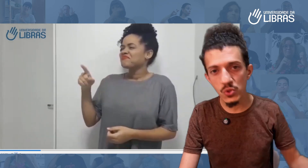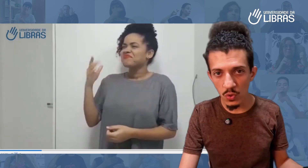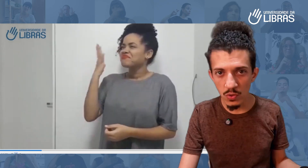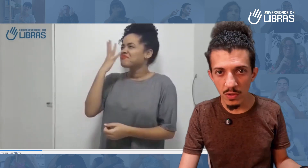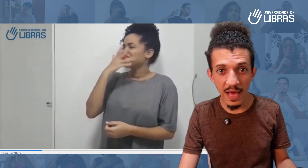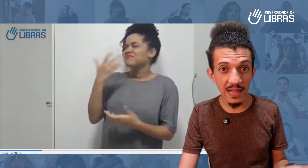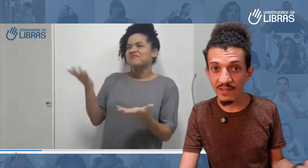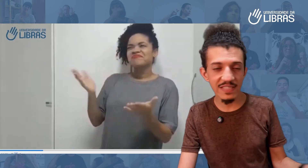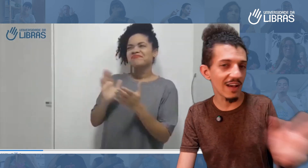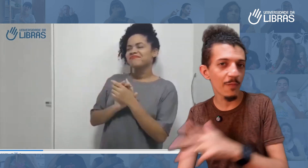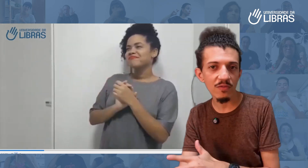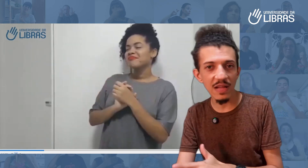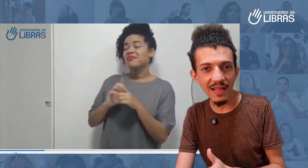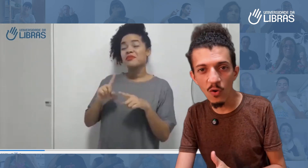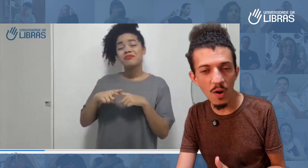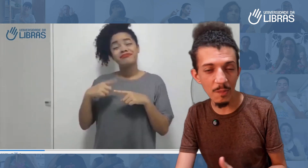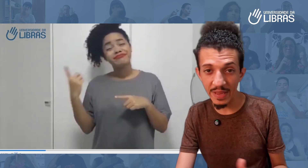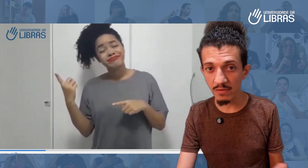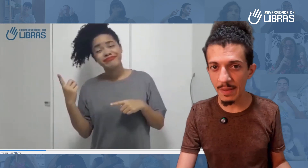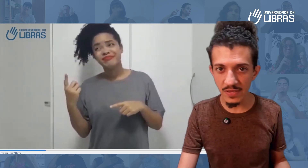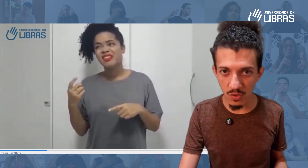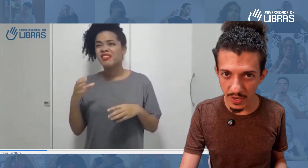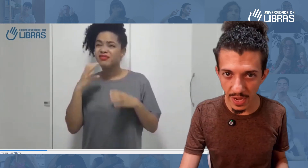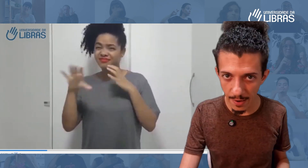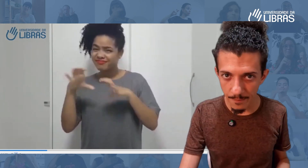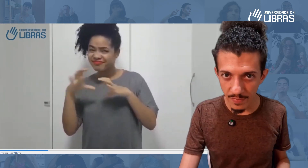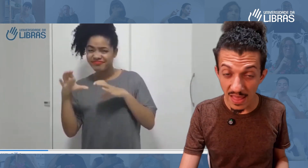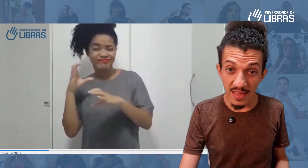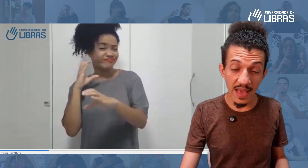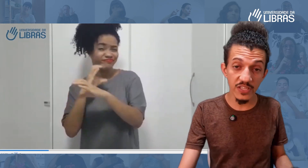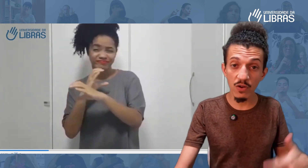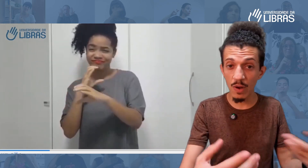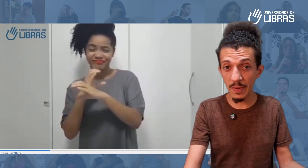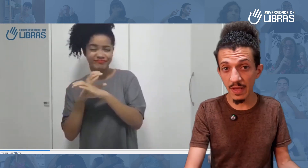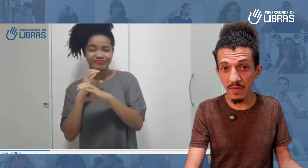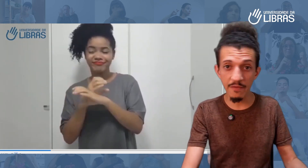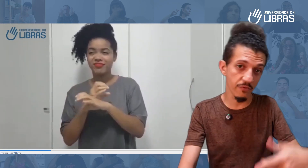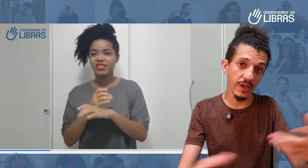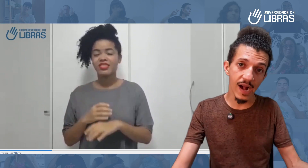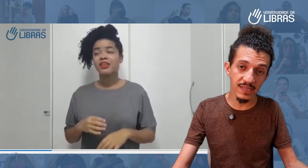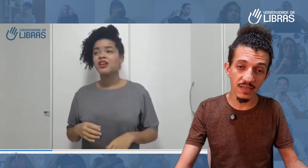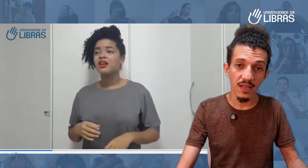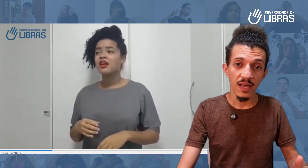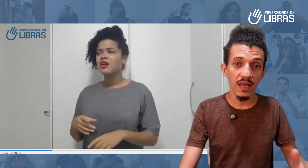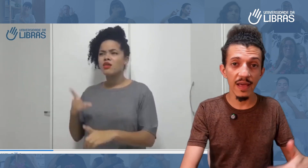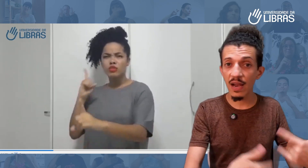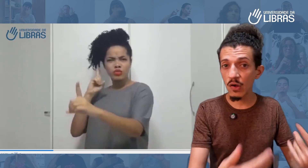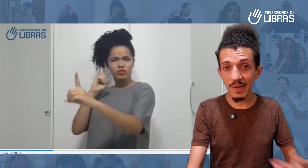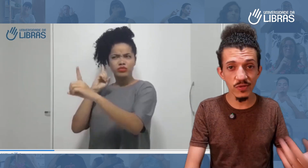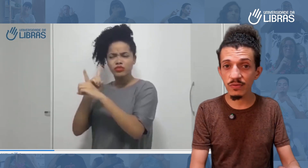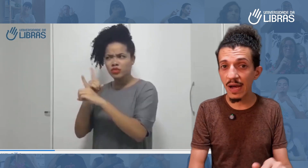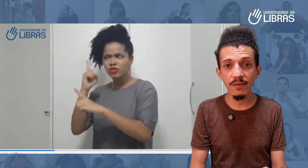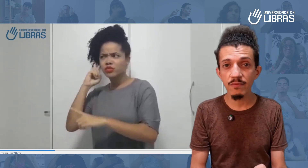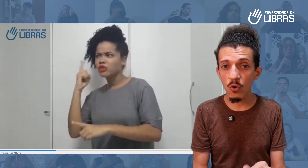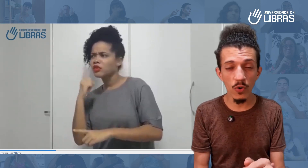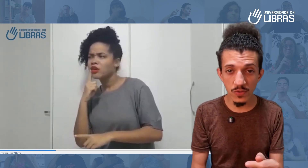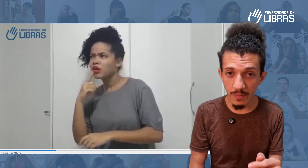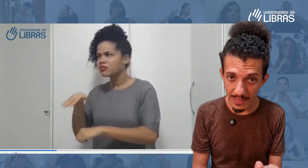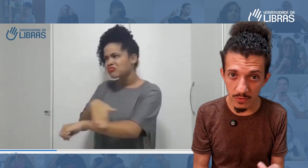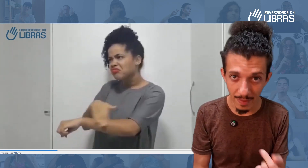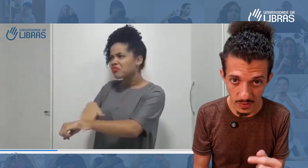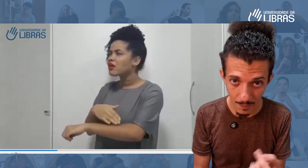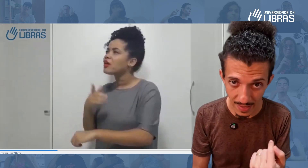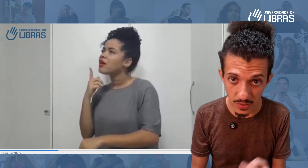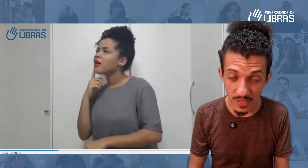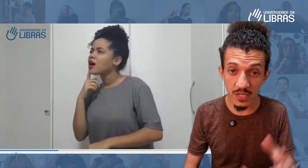via o surdo, ela atravessava para o outro lado da rua, porque ela não sabia se comunicar. E aí chegou a pandemia, ficou em casa, e aí ela começou a estudar com o nosso